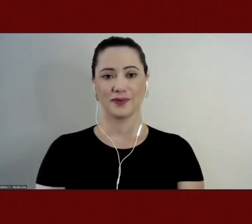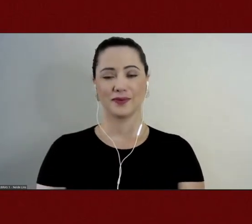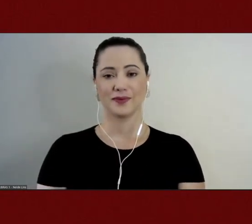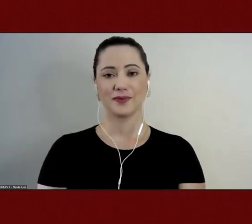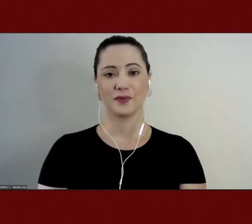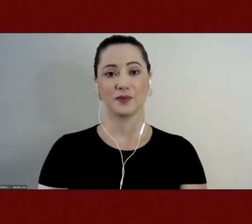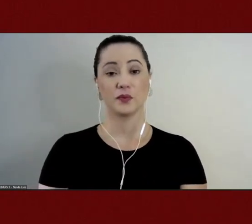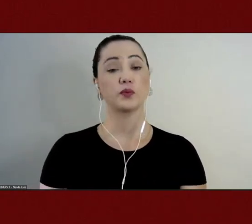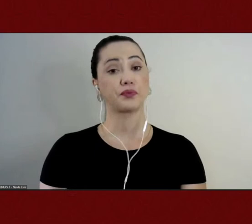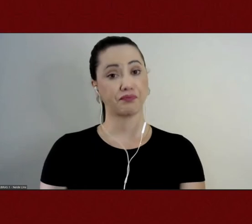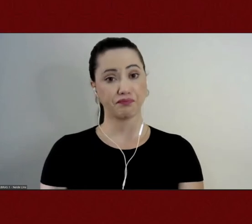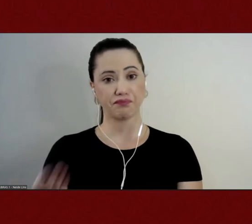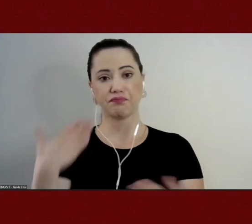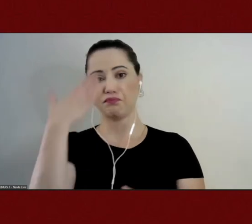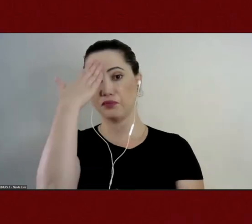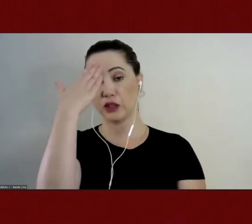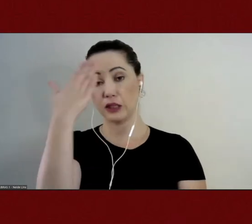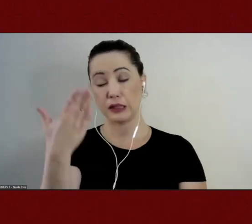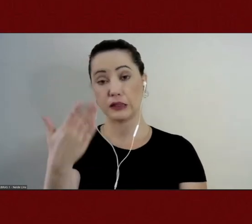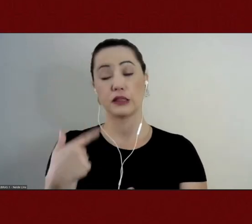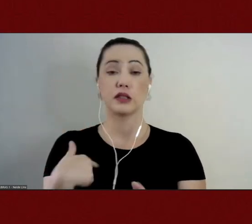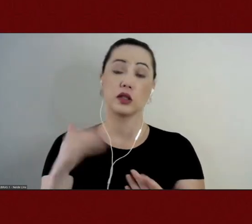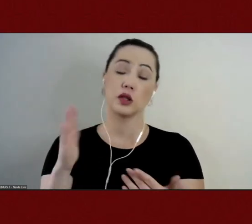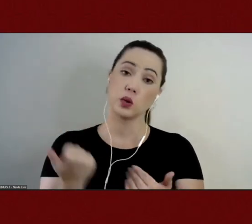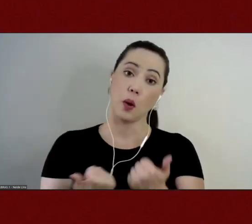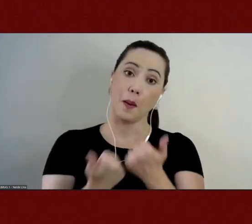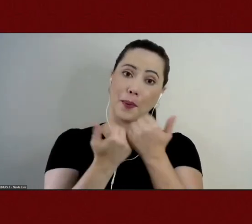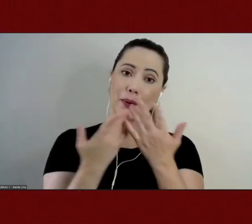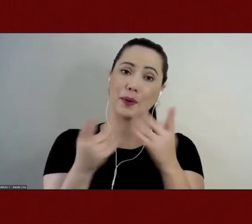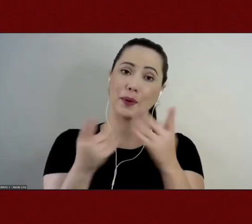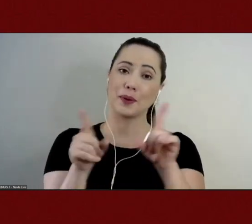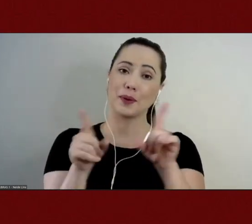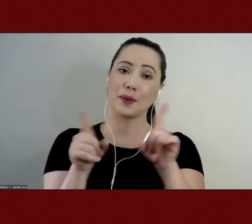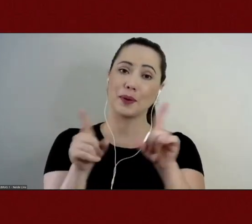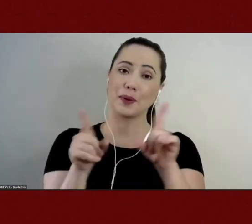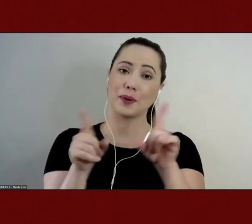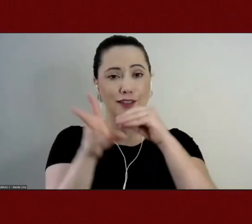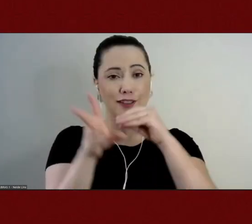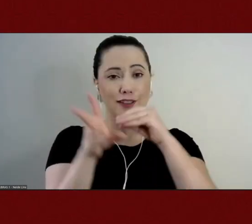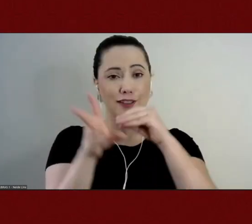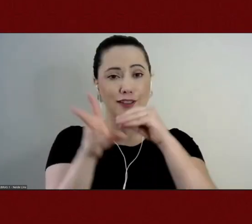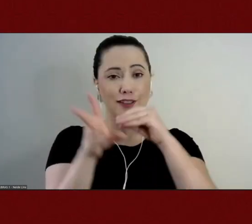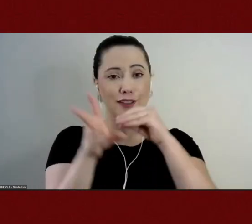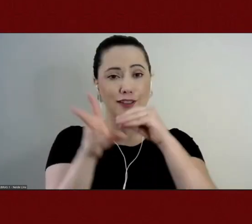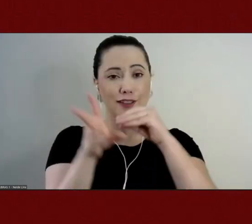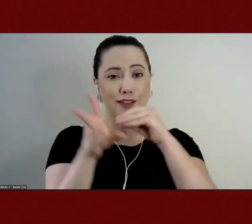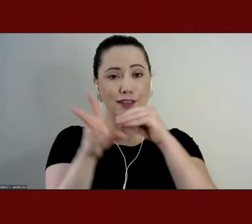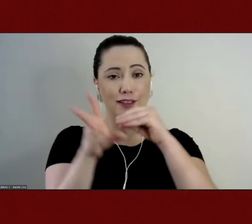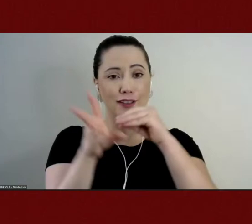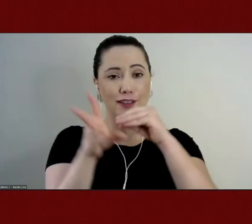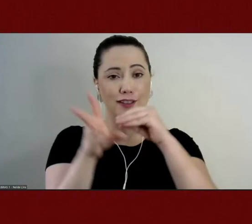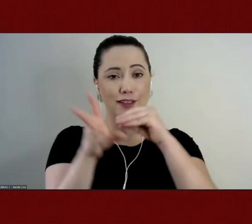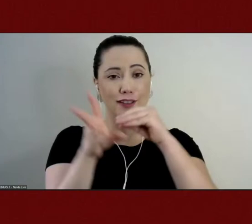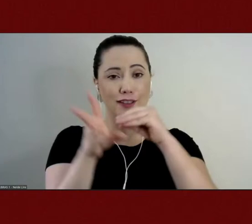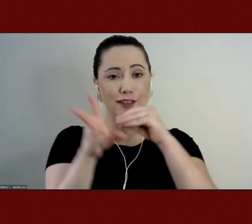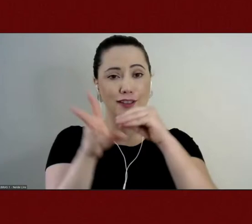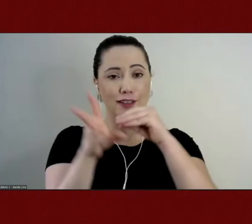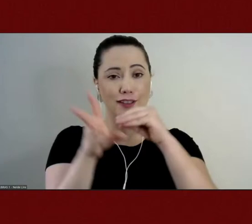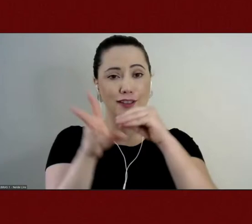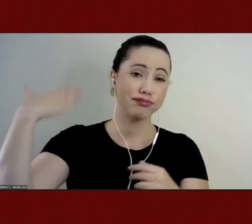Muito obrigado, Estela. Eu acrescento que, de minha parte, a homenagem já tem alguma idade às mulheres, porque eu